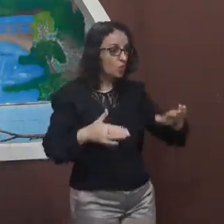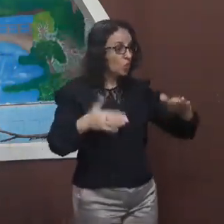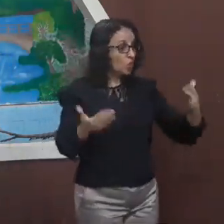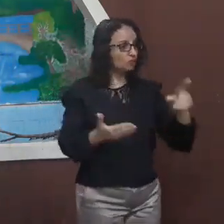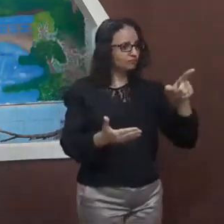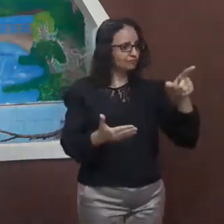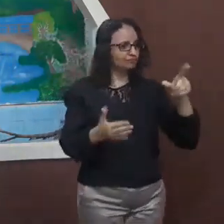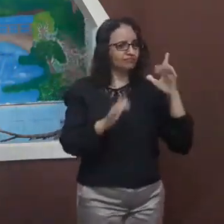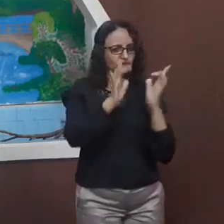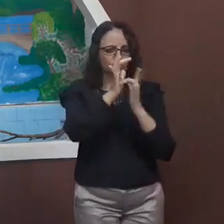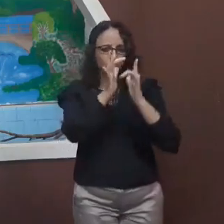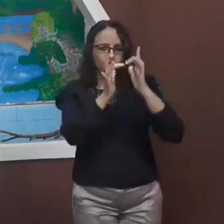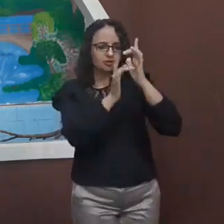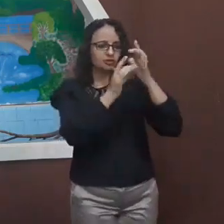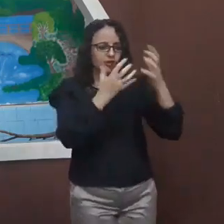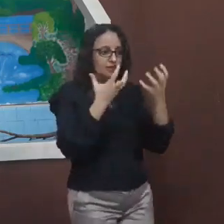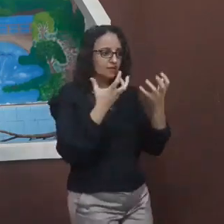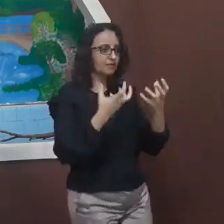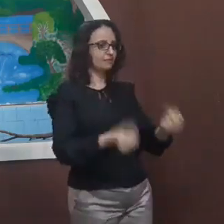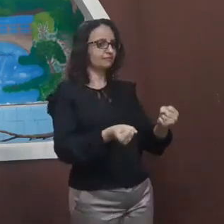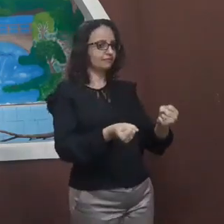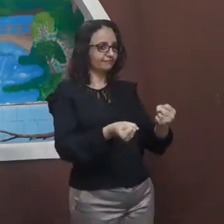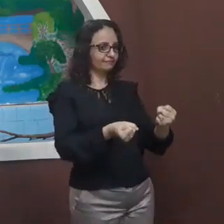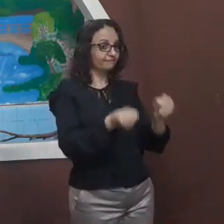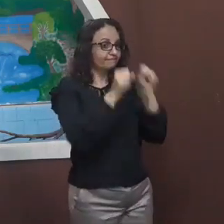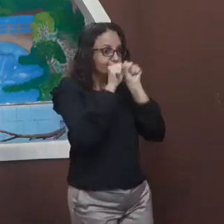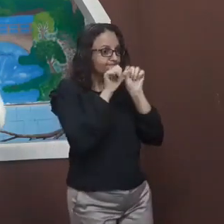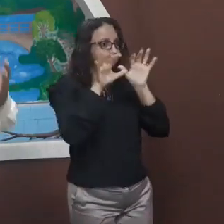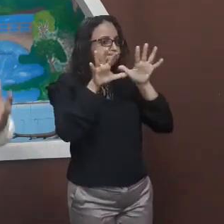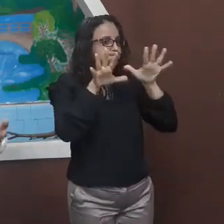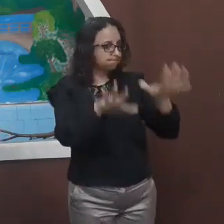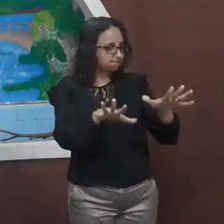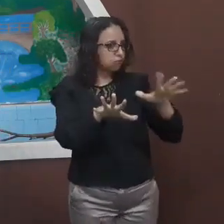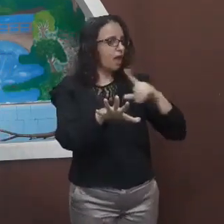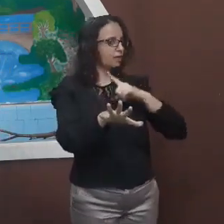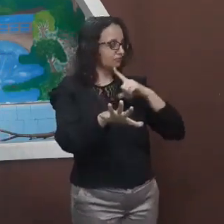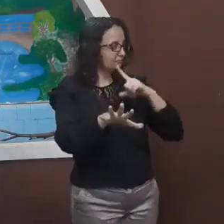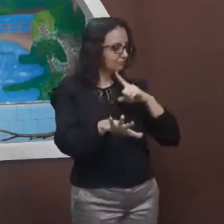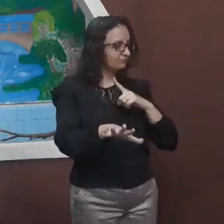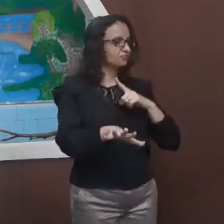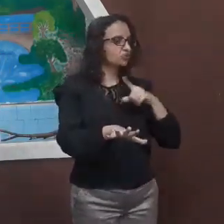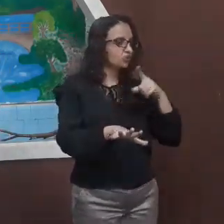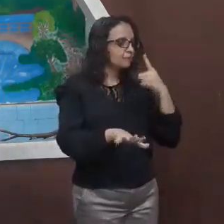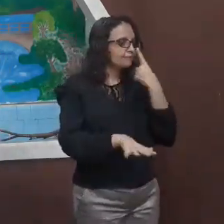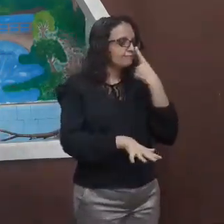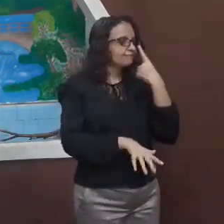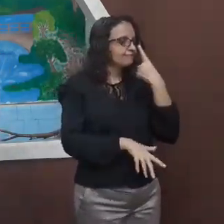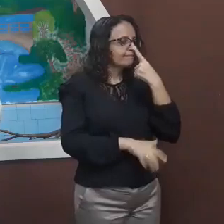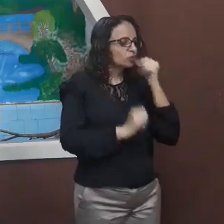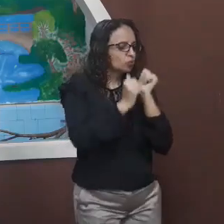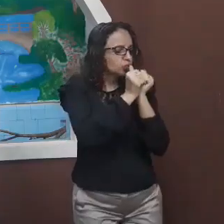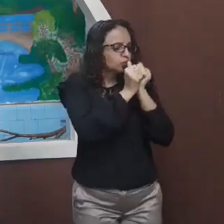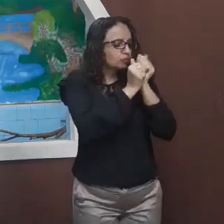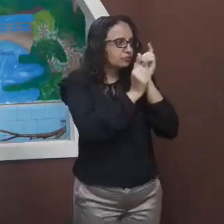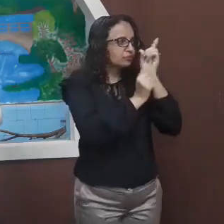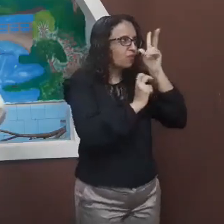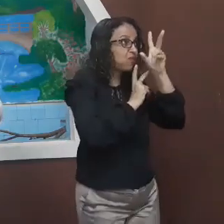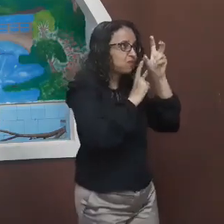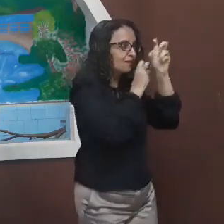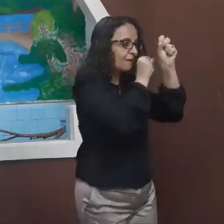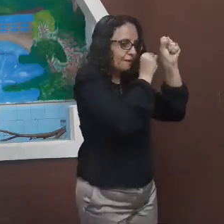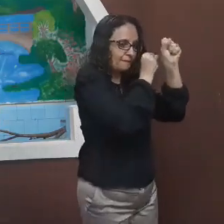se converter, quando você for uma bênção, quando você tiver uma intimidade, quando você for